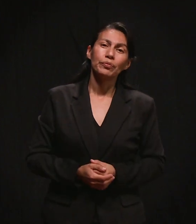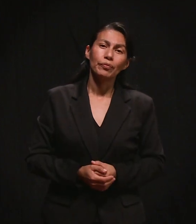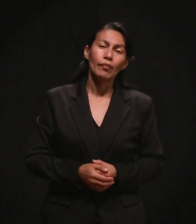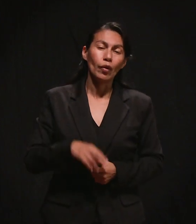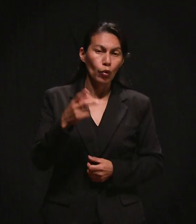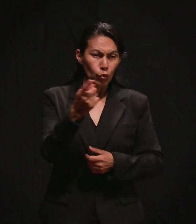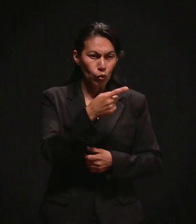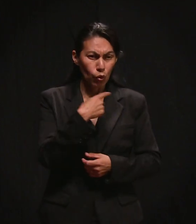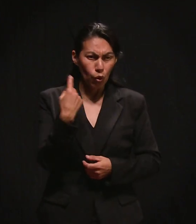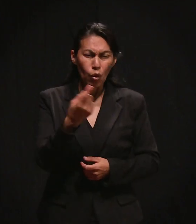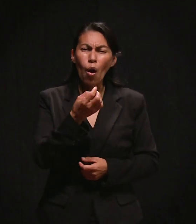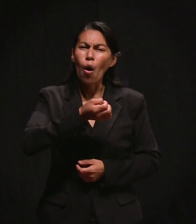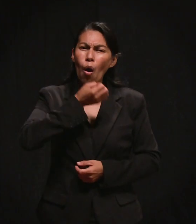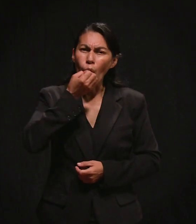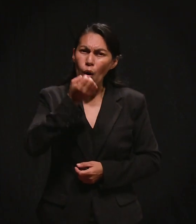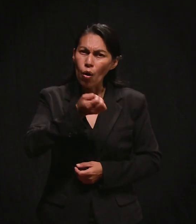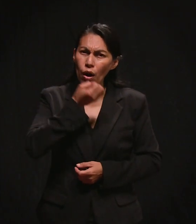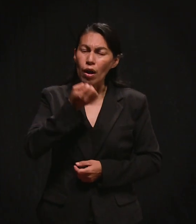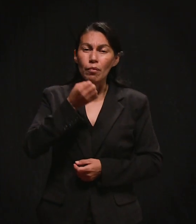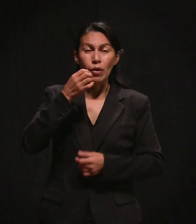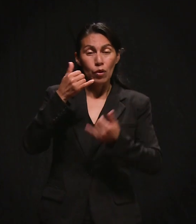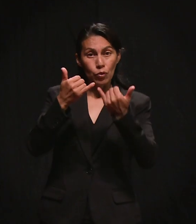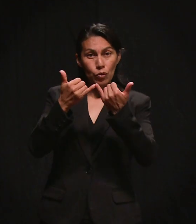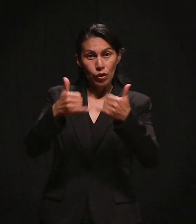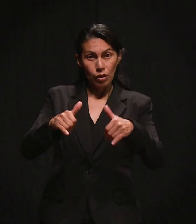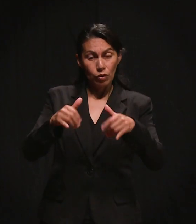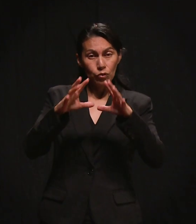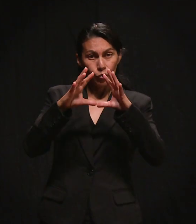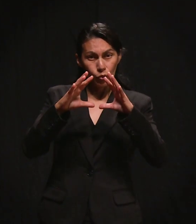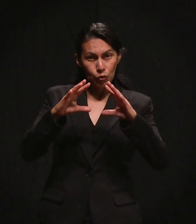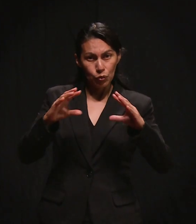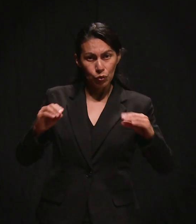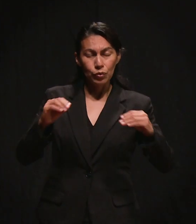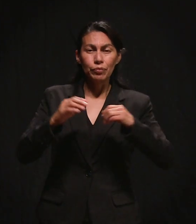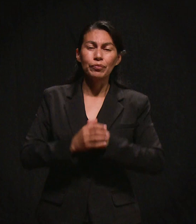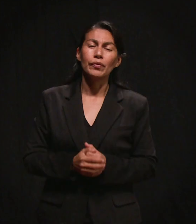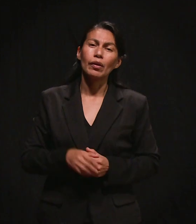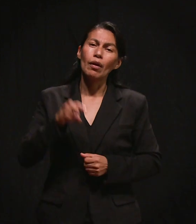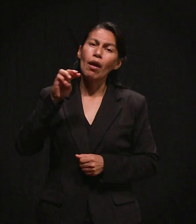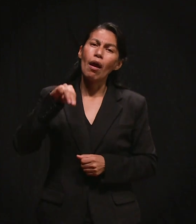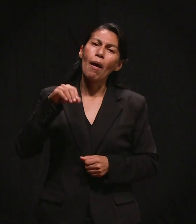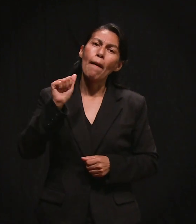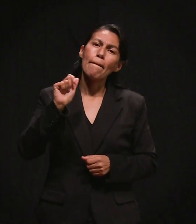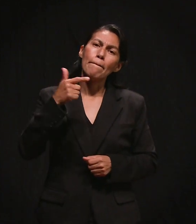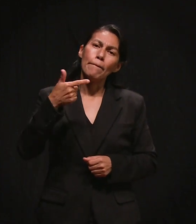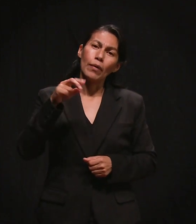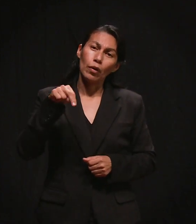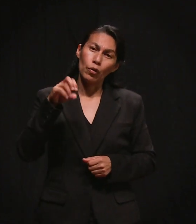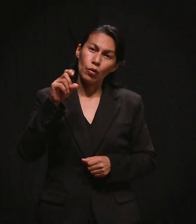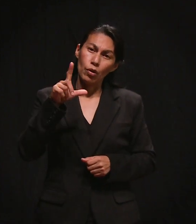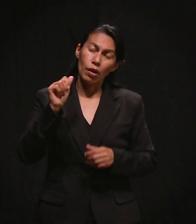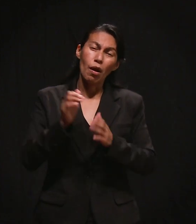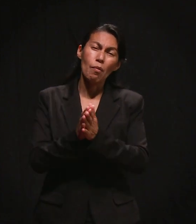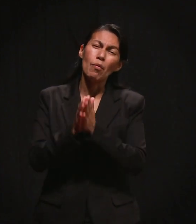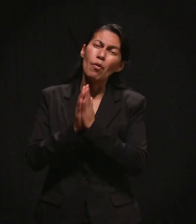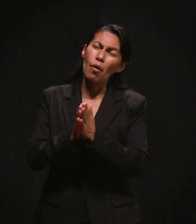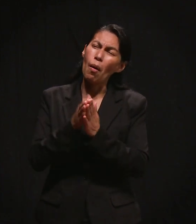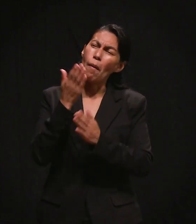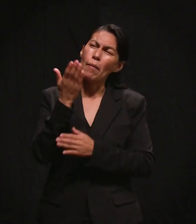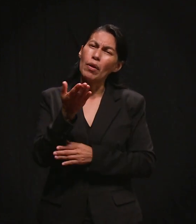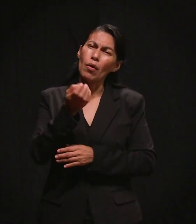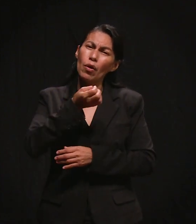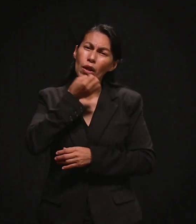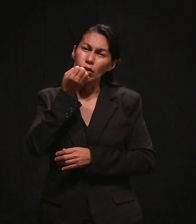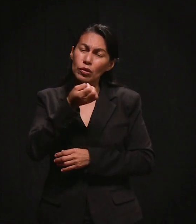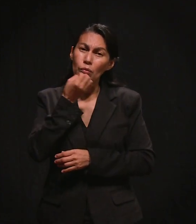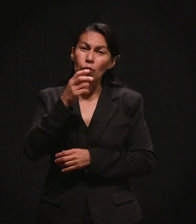yerno. Magnolia Aguilar Sánchez, pido oración, por favor, por la recuperación de Violeta Aguilar